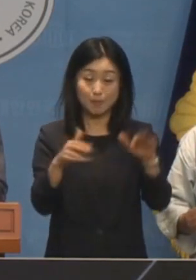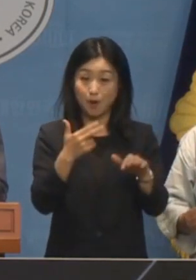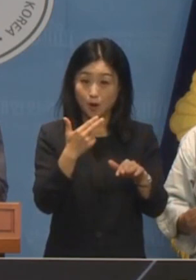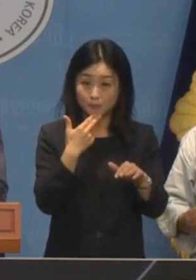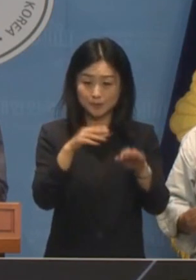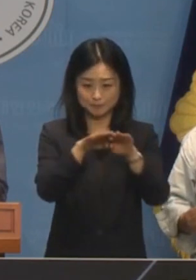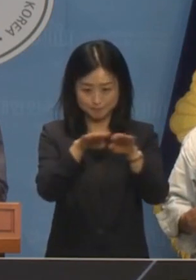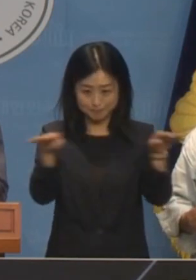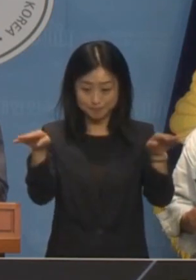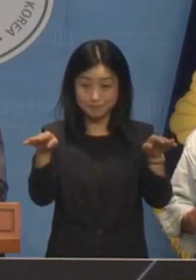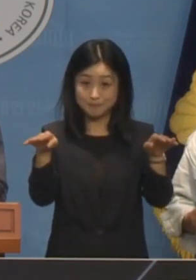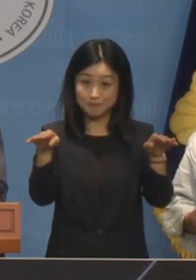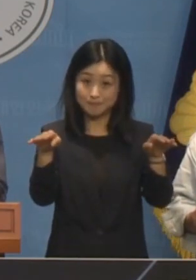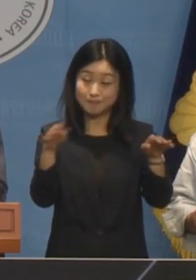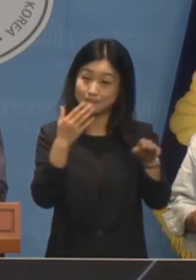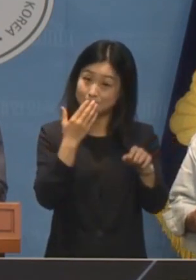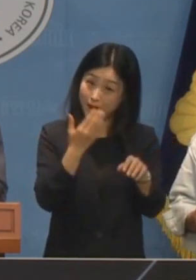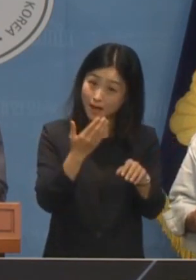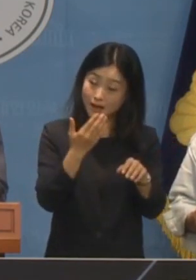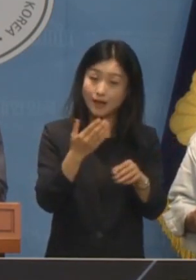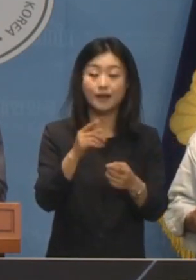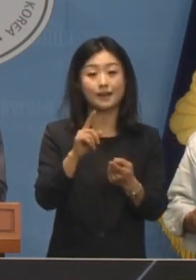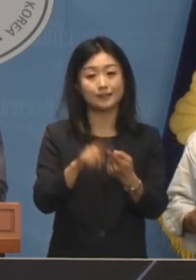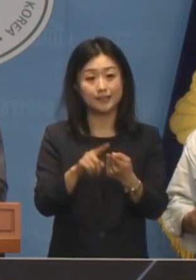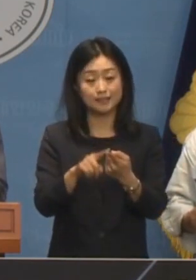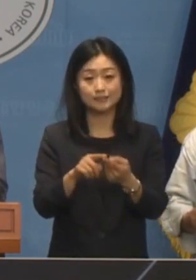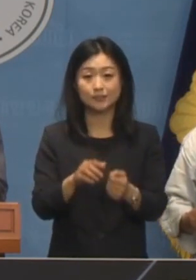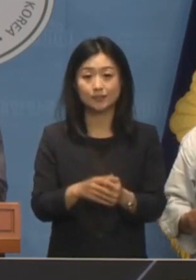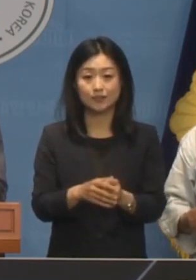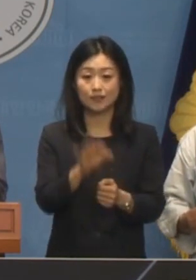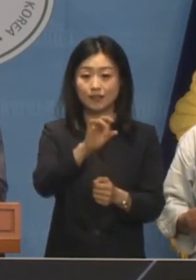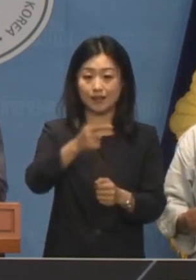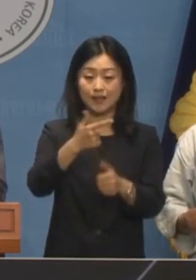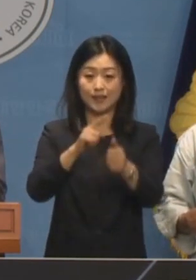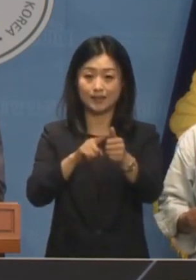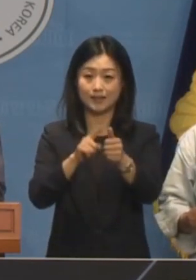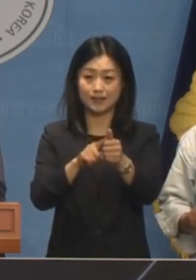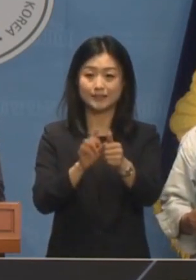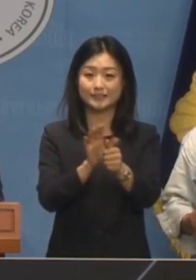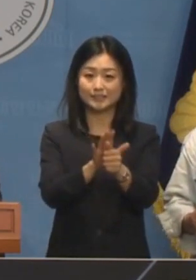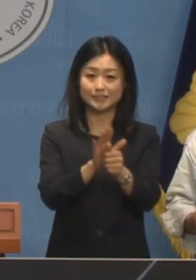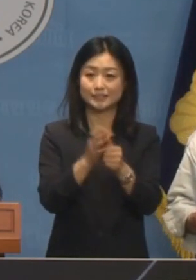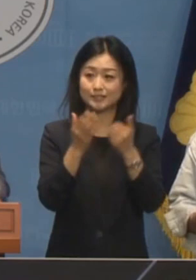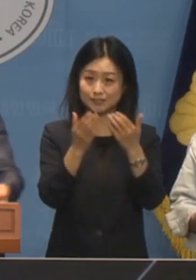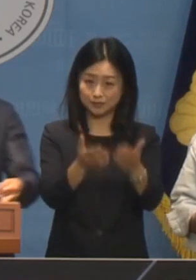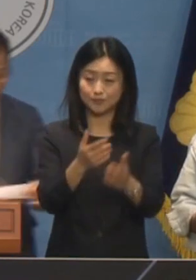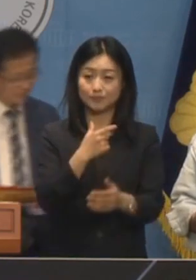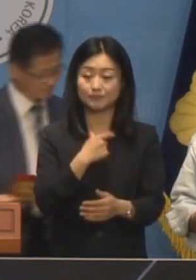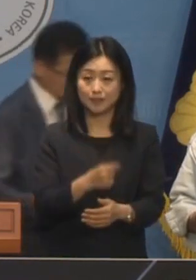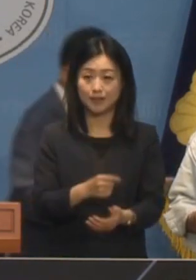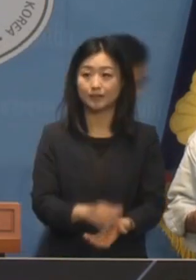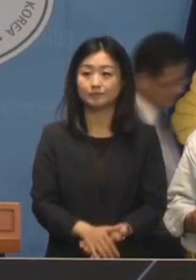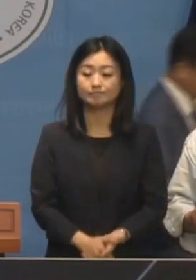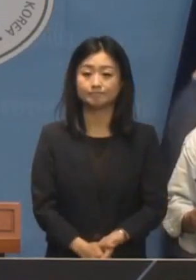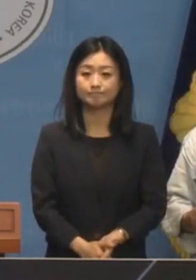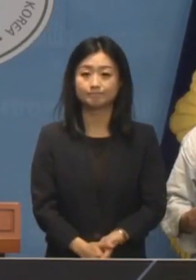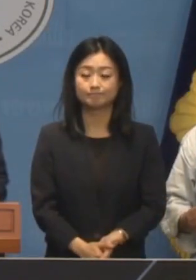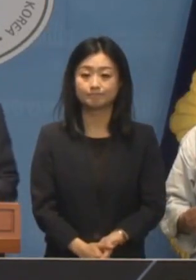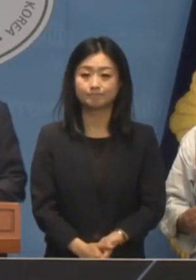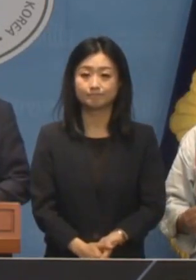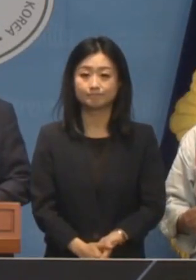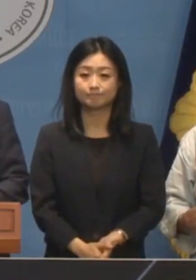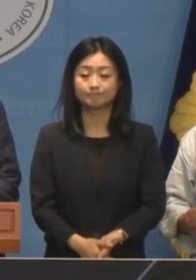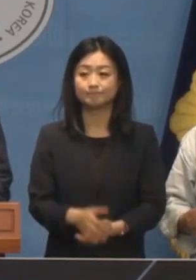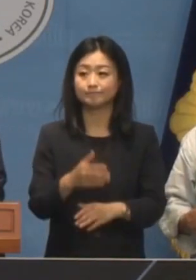지명자는 최고의 선택이라 사료되어 적극 지지하는 바이다. 감사합니다. 네,